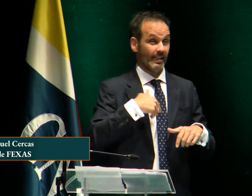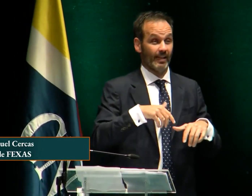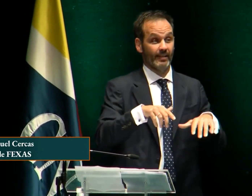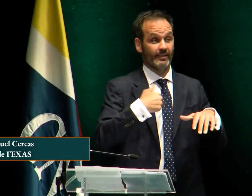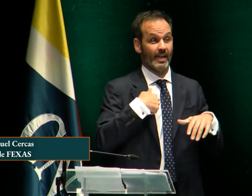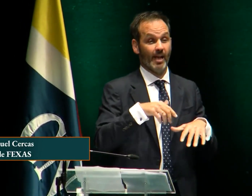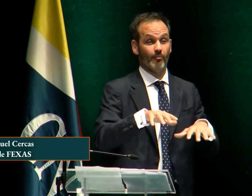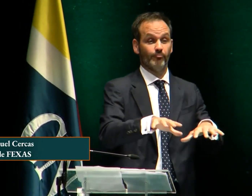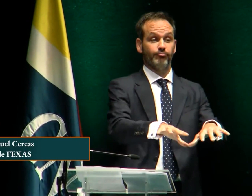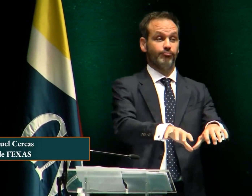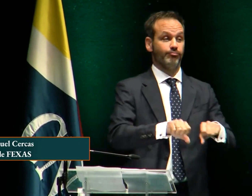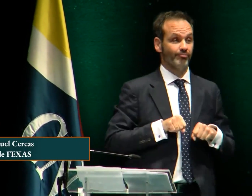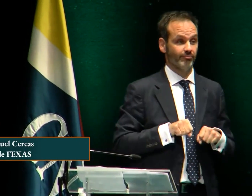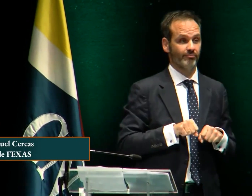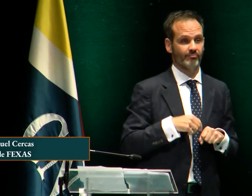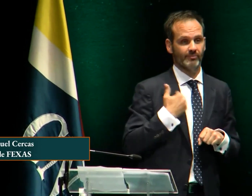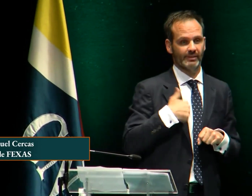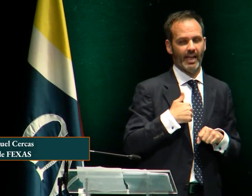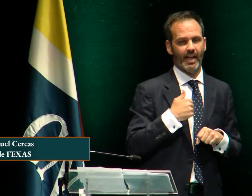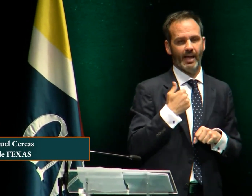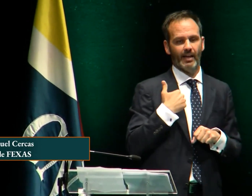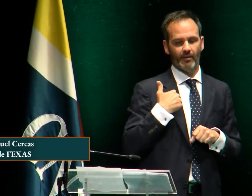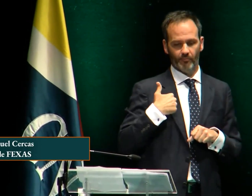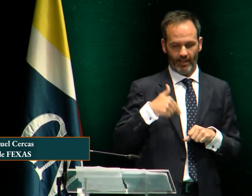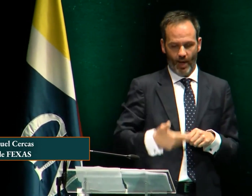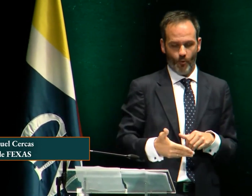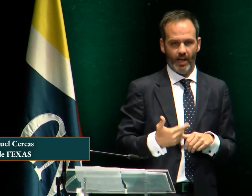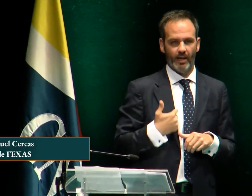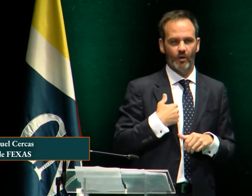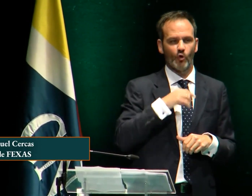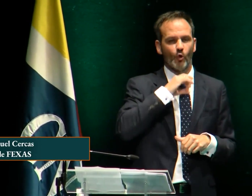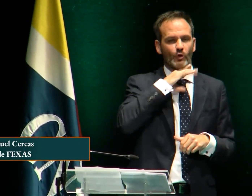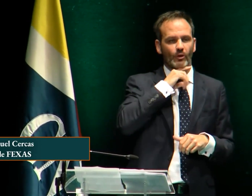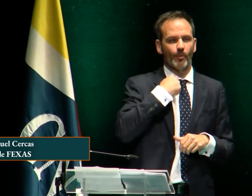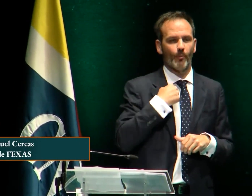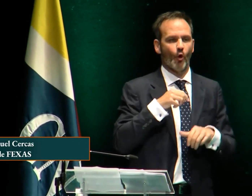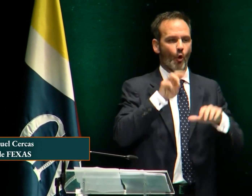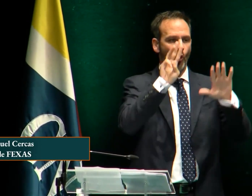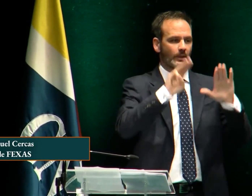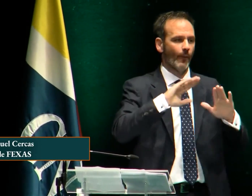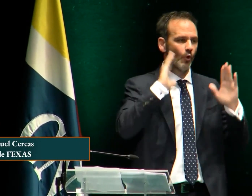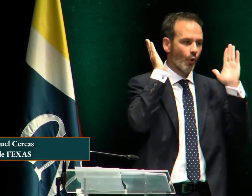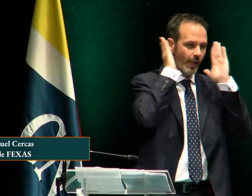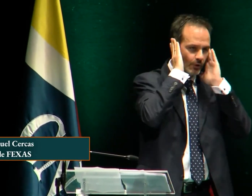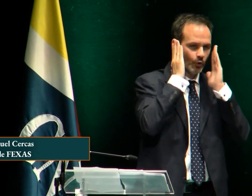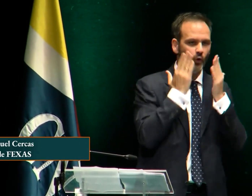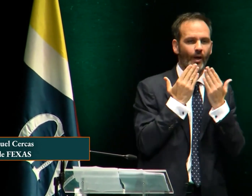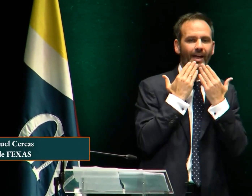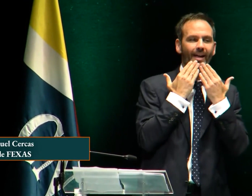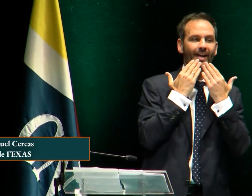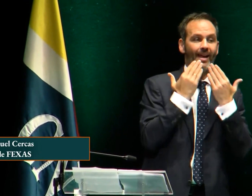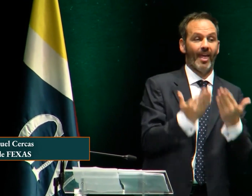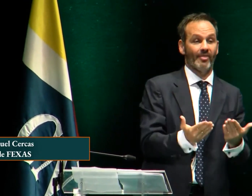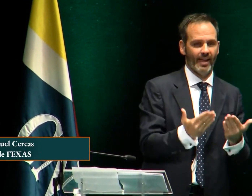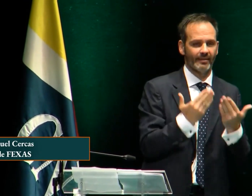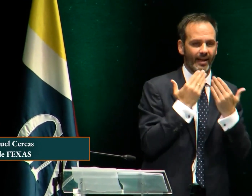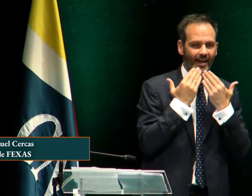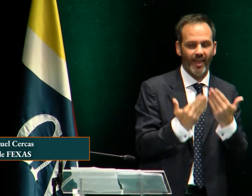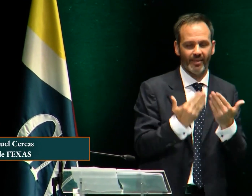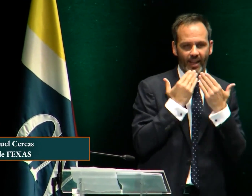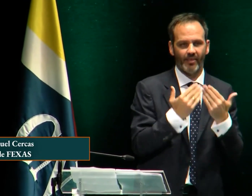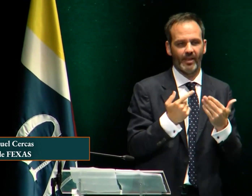Y bueno, es verdad que recibir, ¿no?, aquí a tanta gente me siento súper contento. El 8º